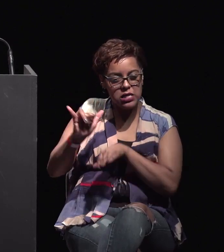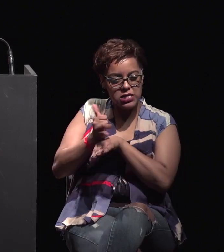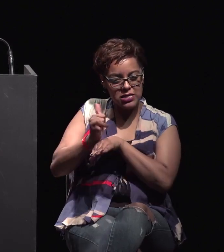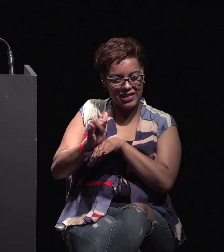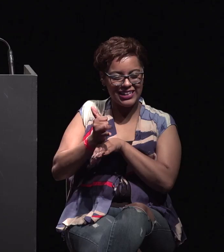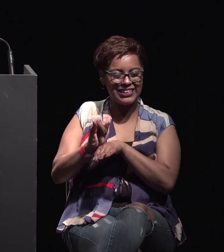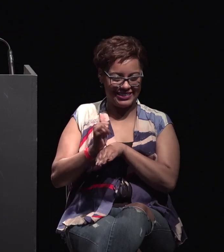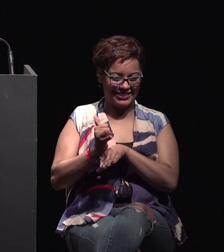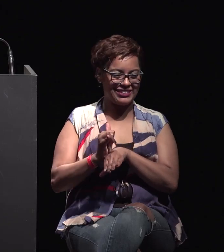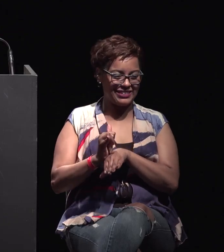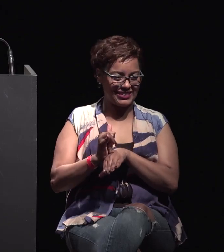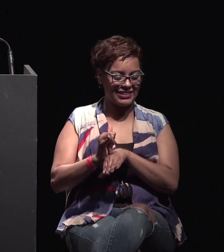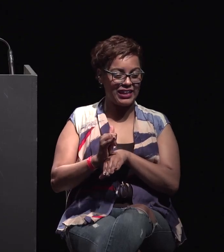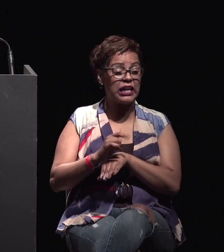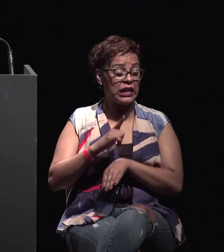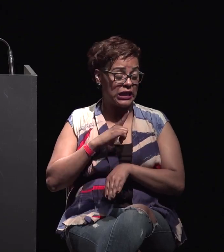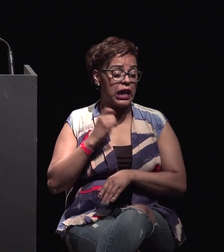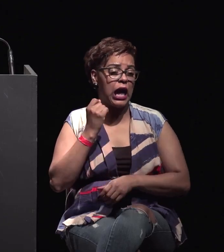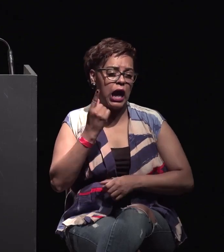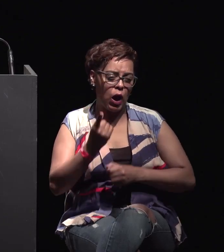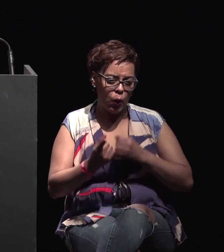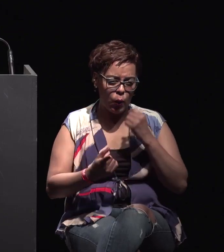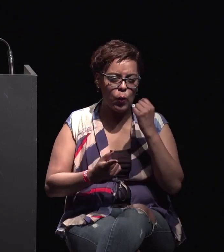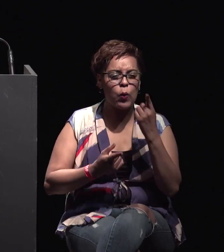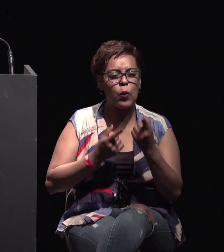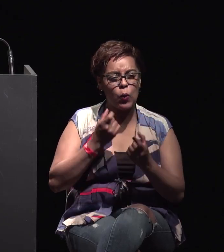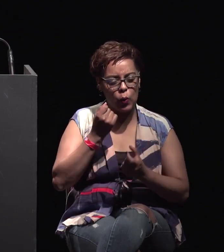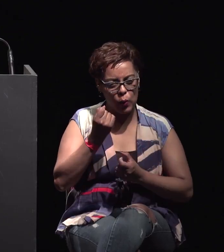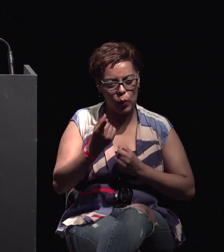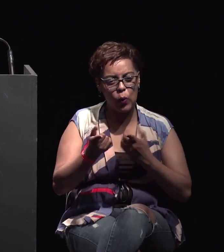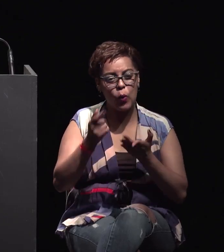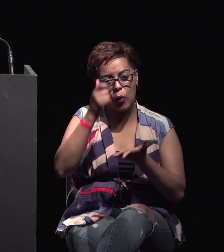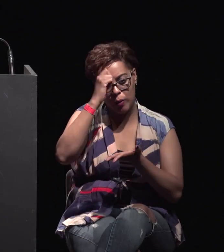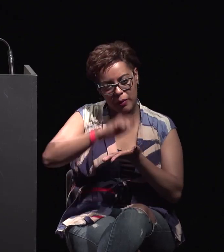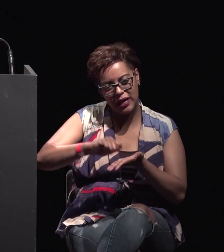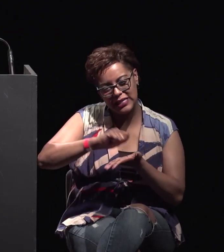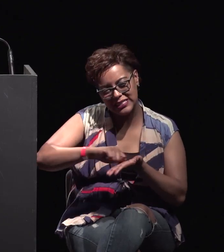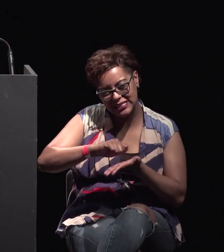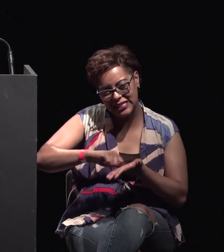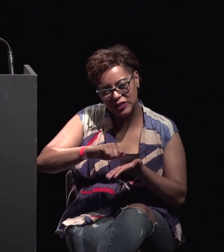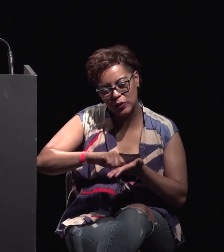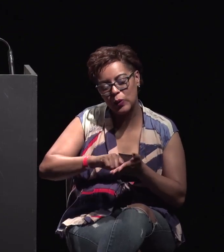E tem algumas escritoras que têm corrido